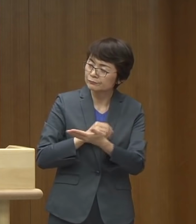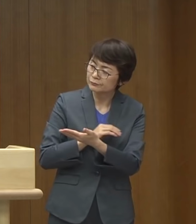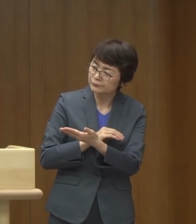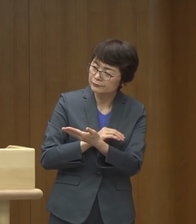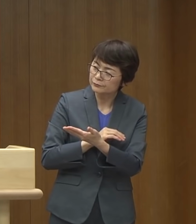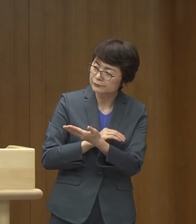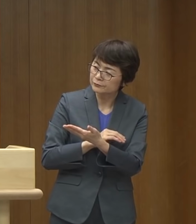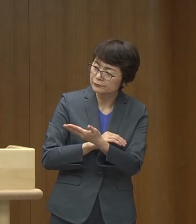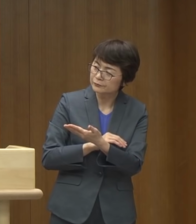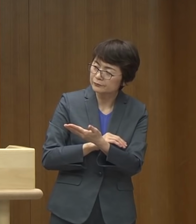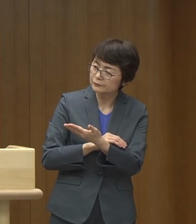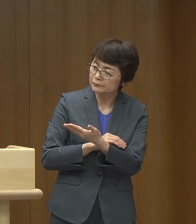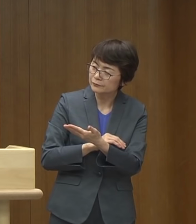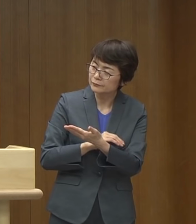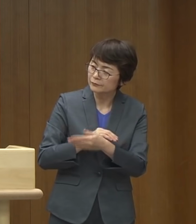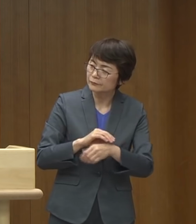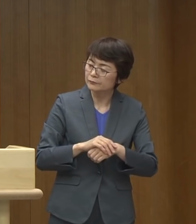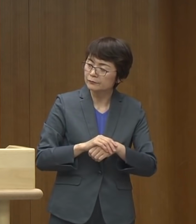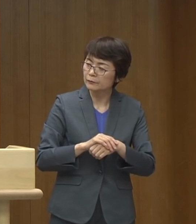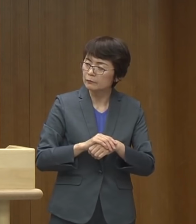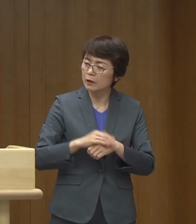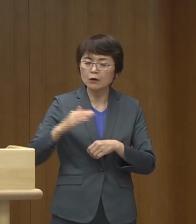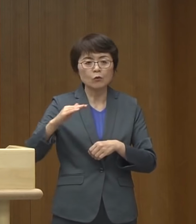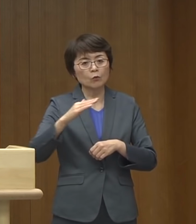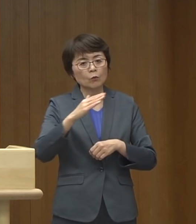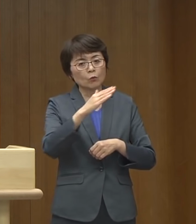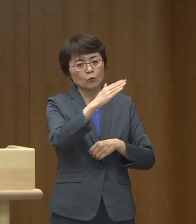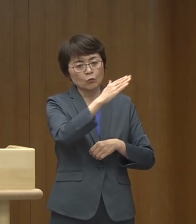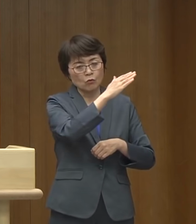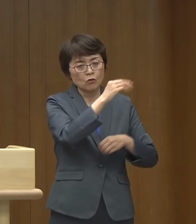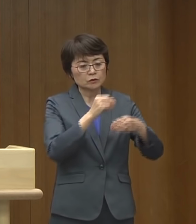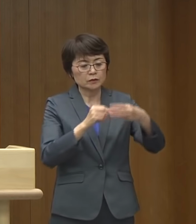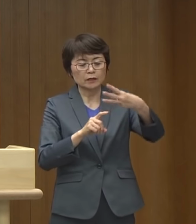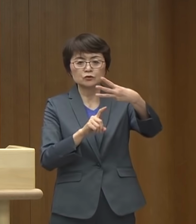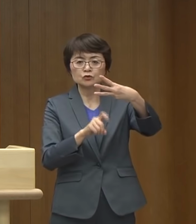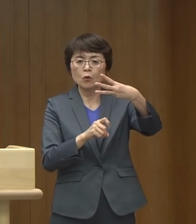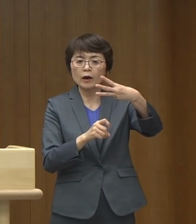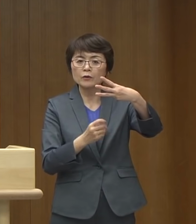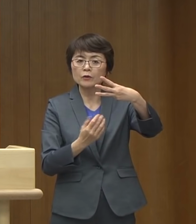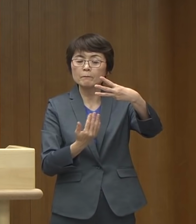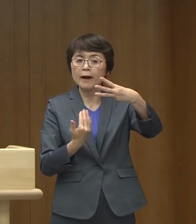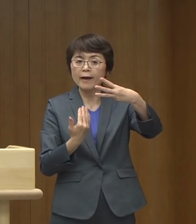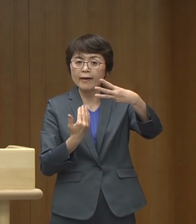ね、ここの部分の流れを3月10日以前も含めて見てい